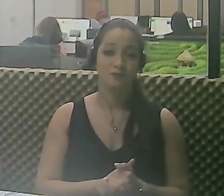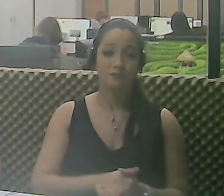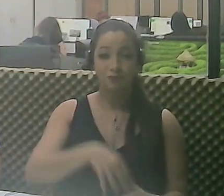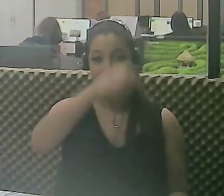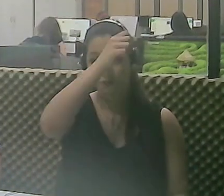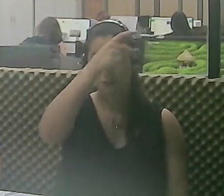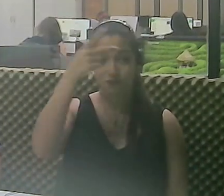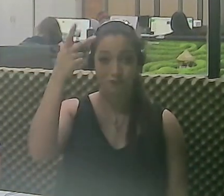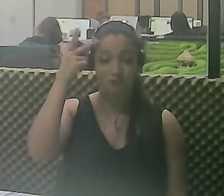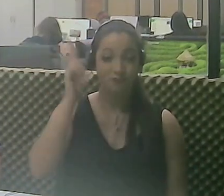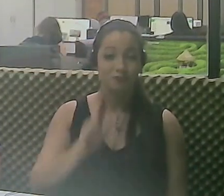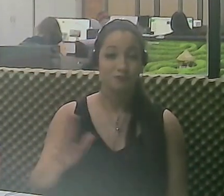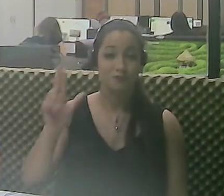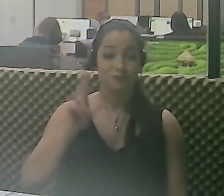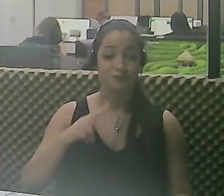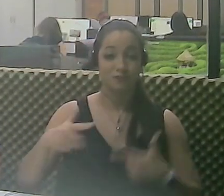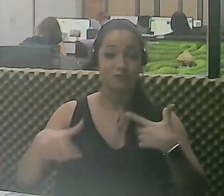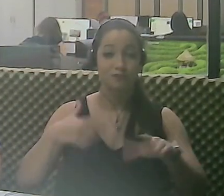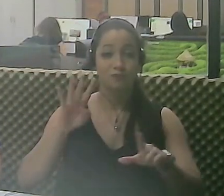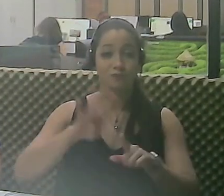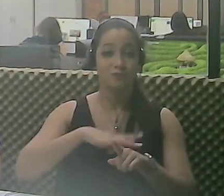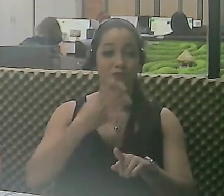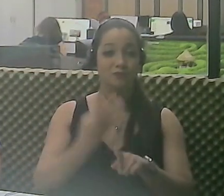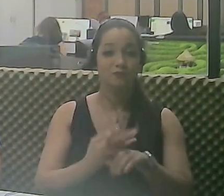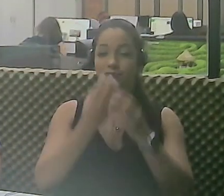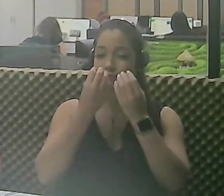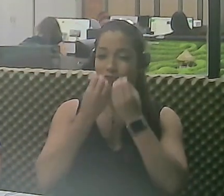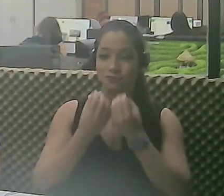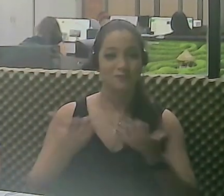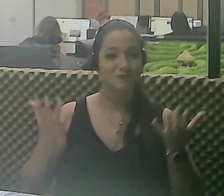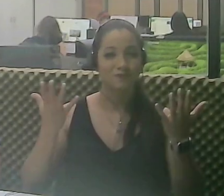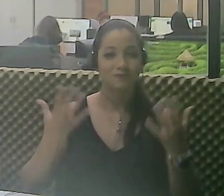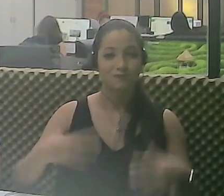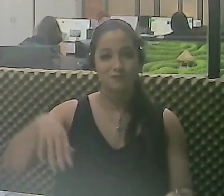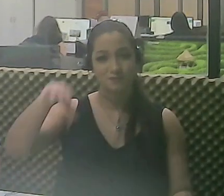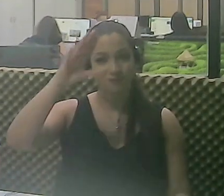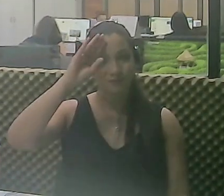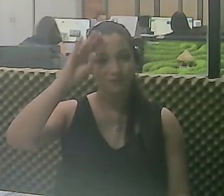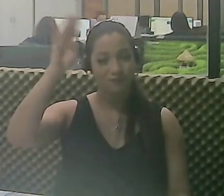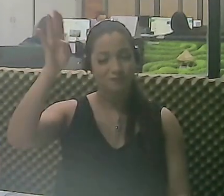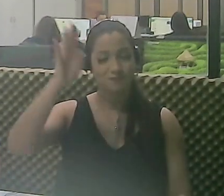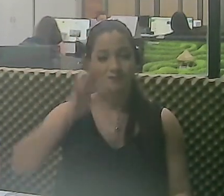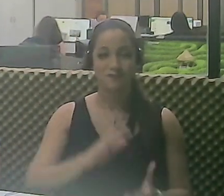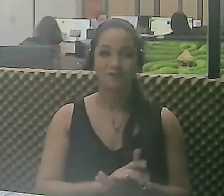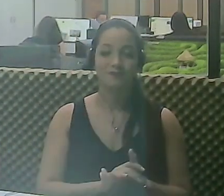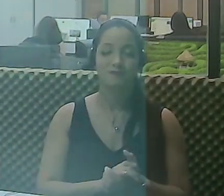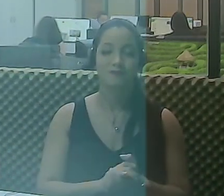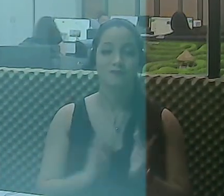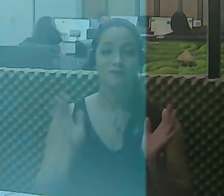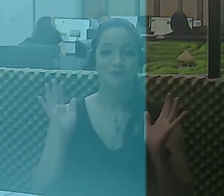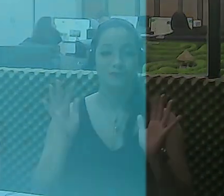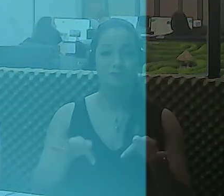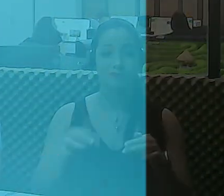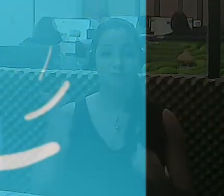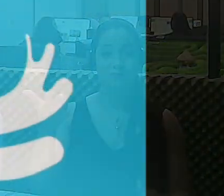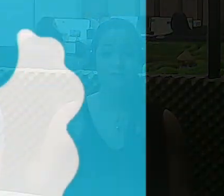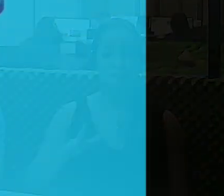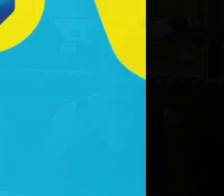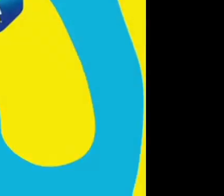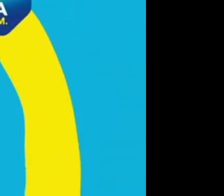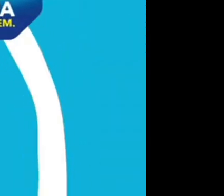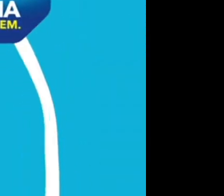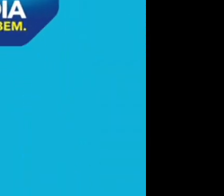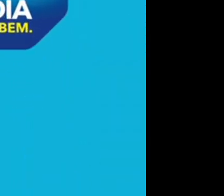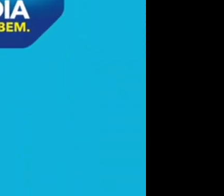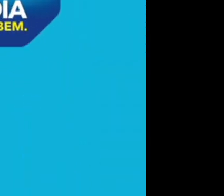de Castro Kalimann. Prefeitura de Uberlândia. Fazer mais, fazer bem. Até a próxima. Fica por